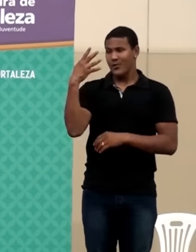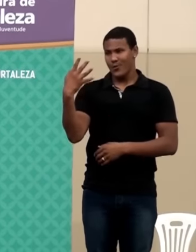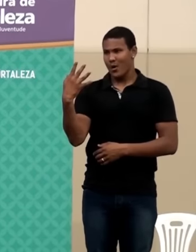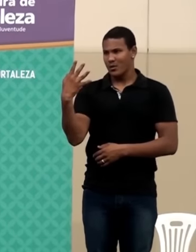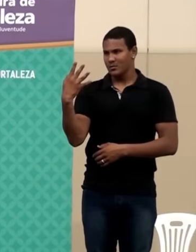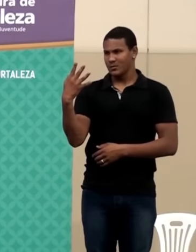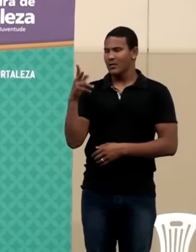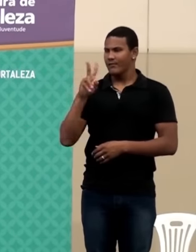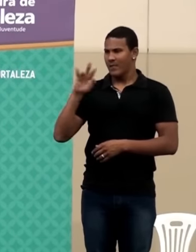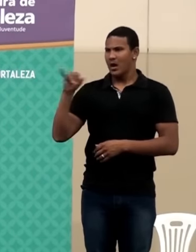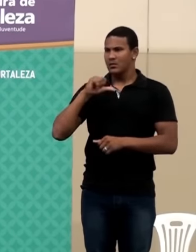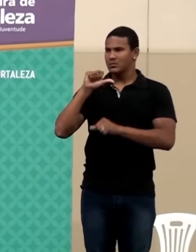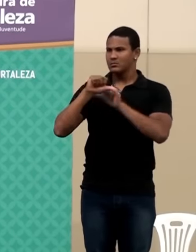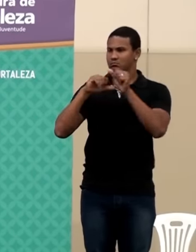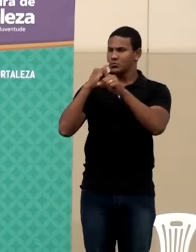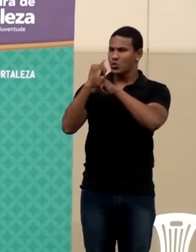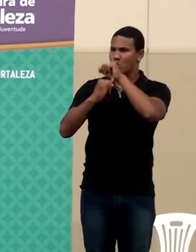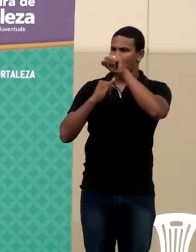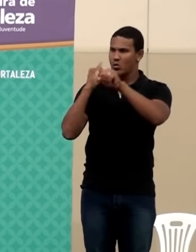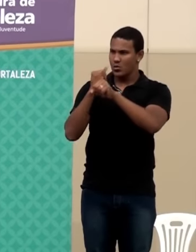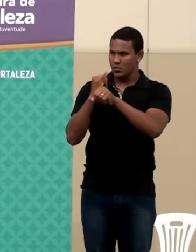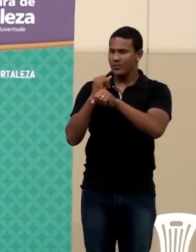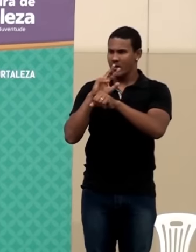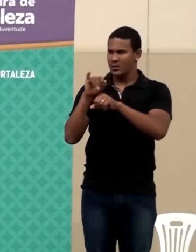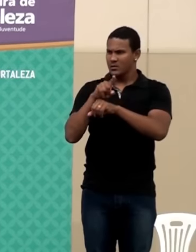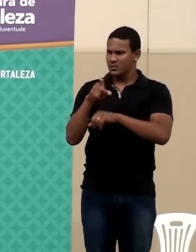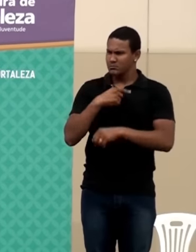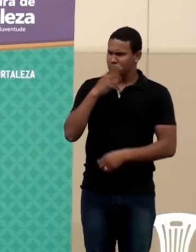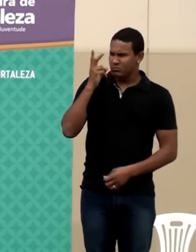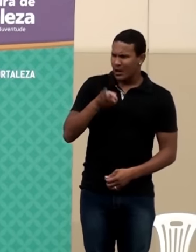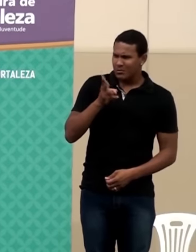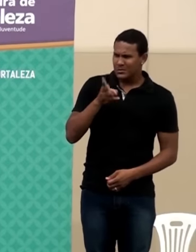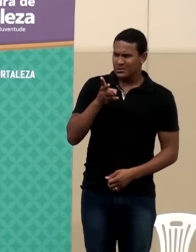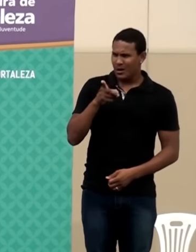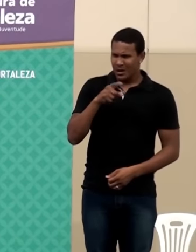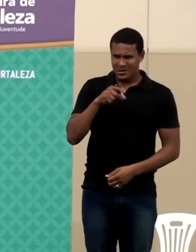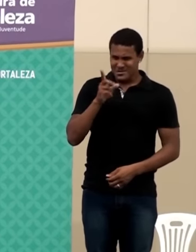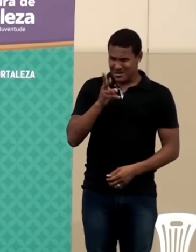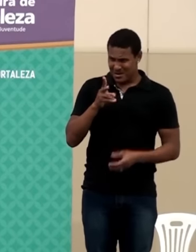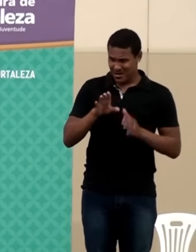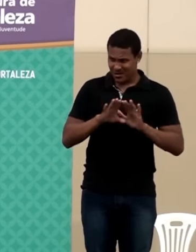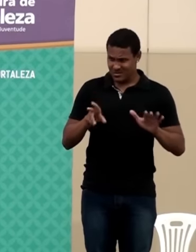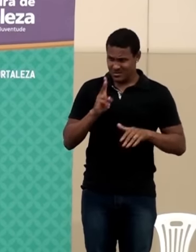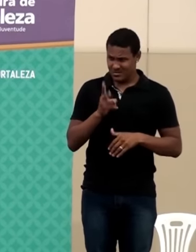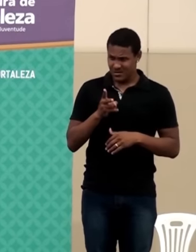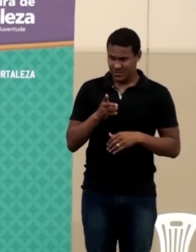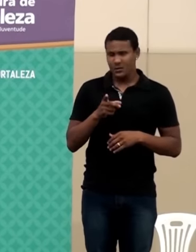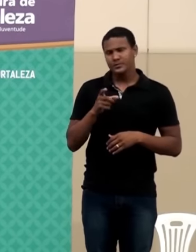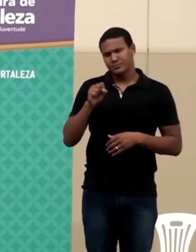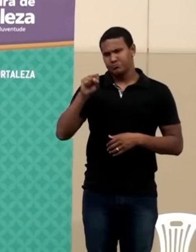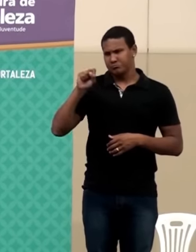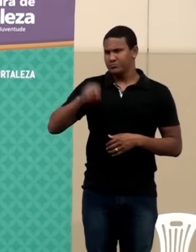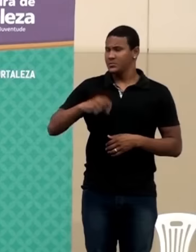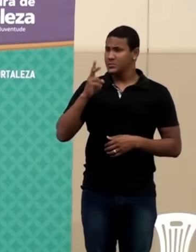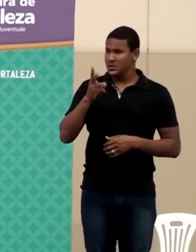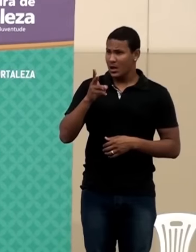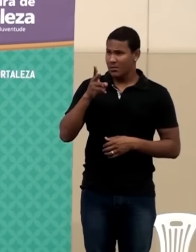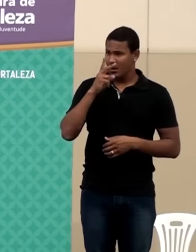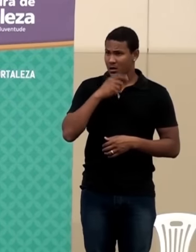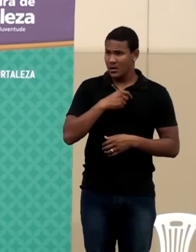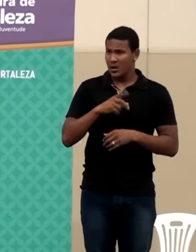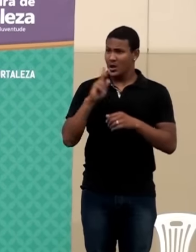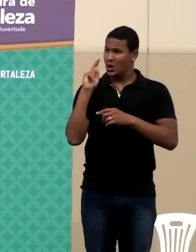ionizáveis. Professor, sempre vai ser assim? Sempre todos os hidrogênios que estão presentes no ácido, todos eles